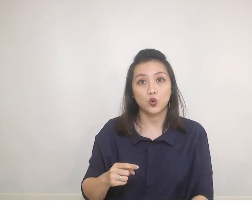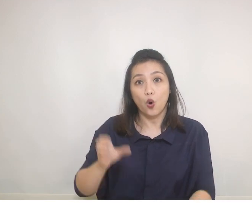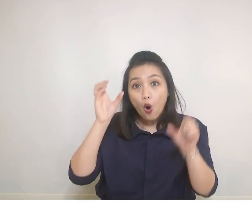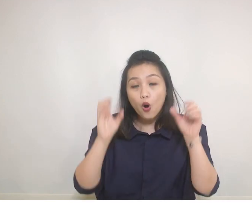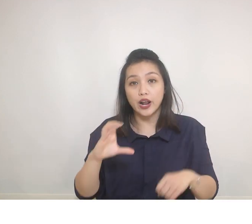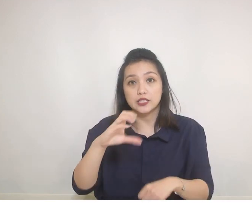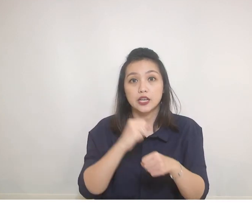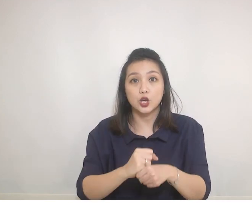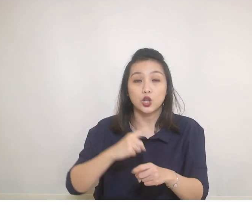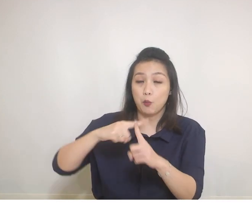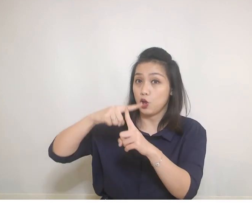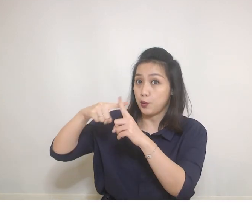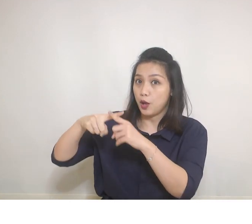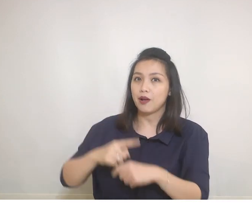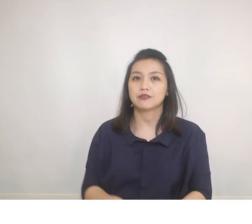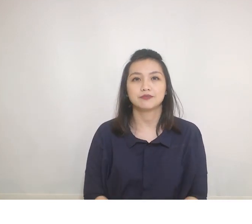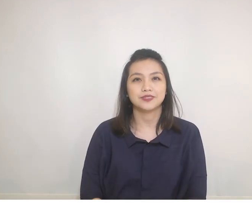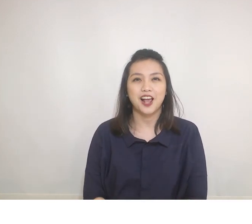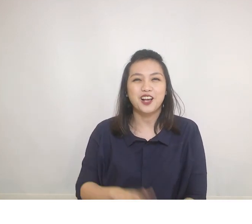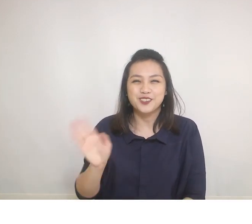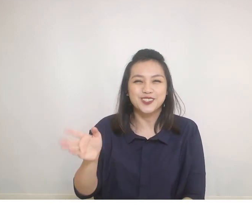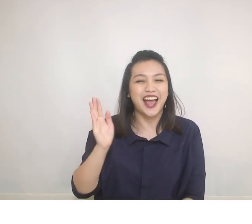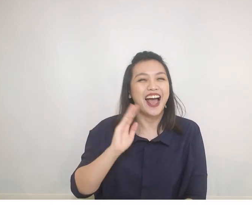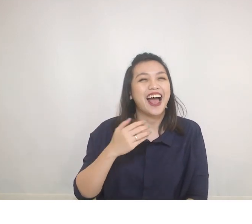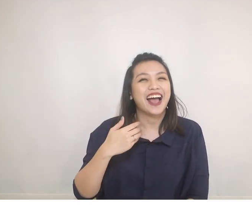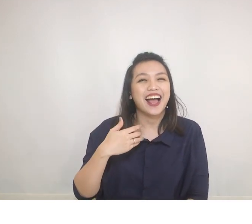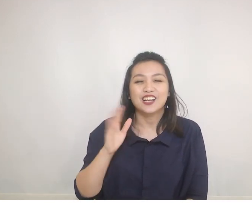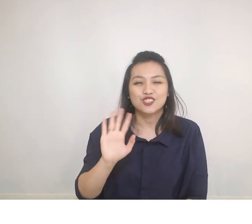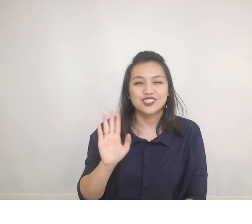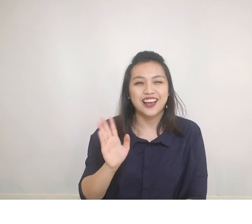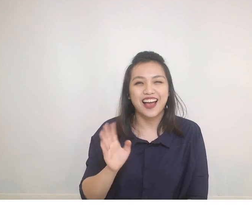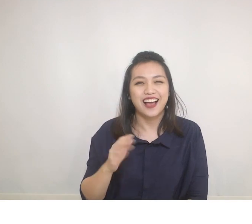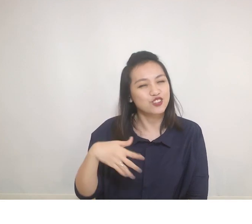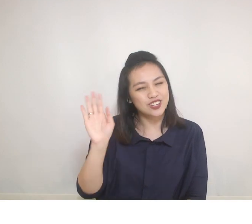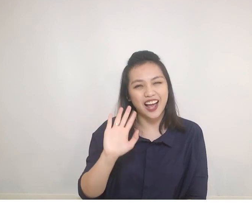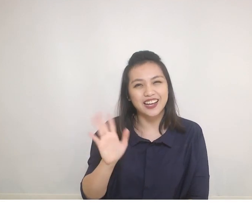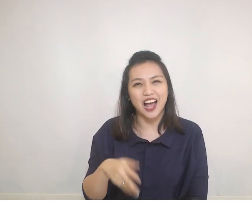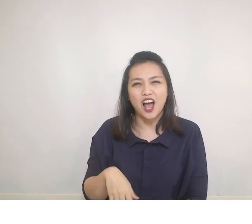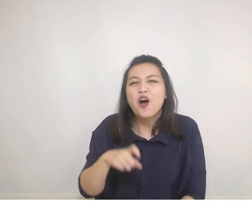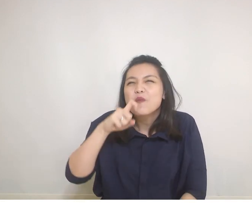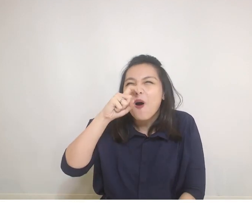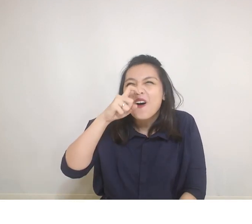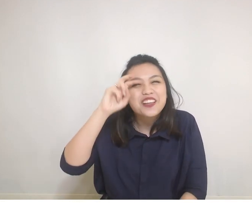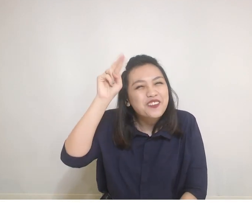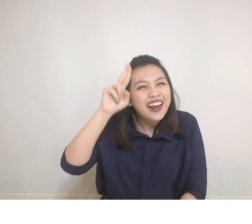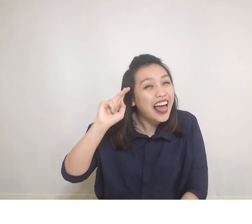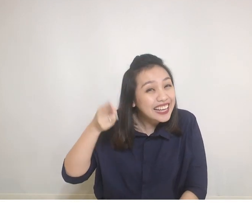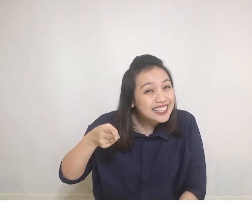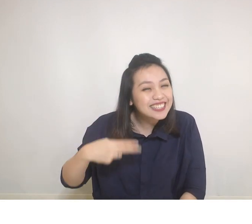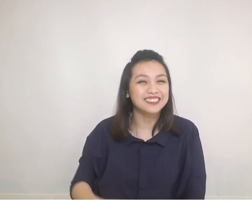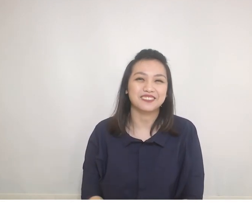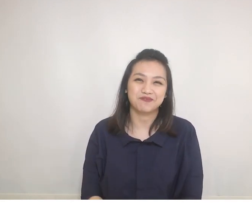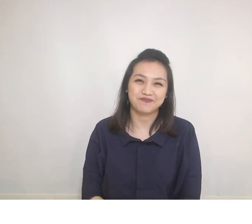kita ujung-ujungnya ke firman saja, kayak gitu. Kita bawa Tuhan benar-benar masuk dalam hidup kita, kayak gitu. Jadi akhirnya enggak fokus ke masalah